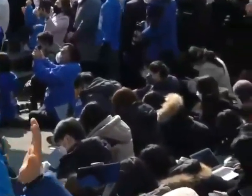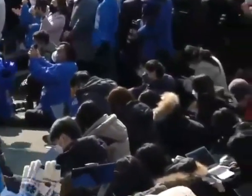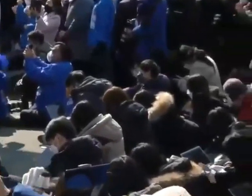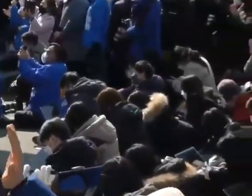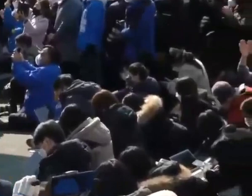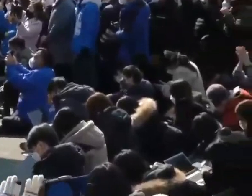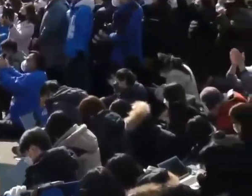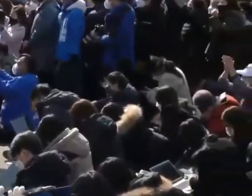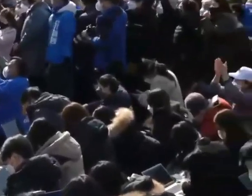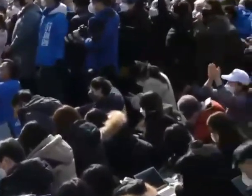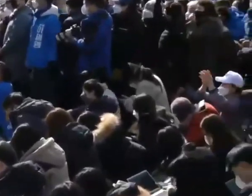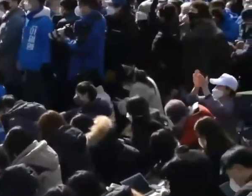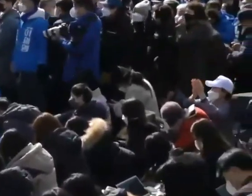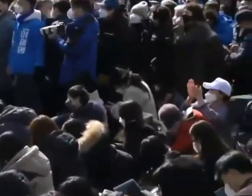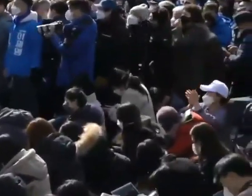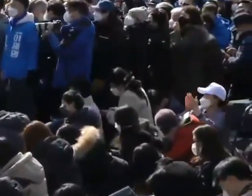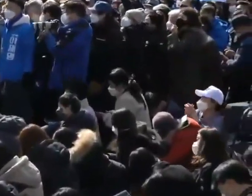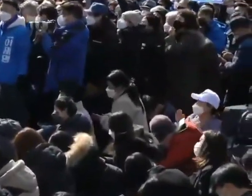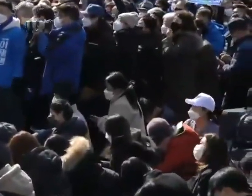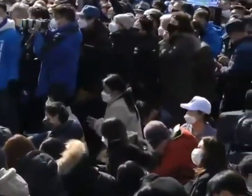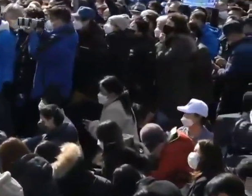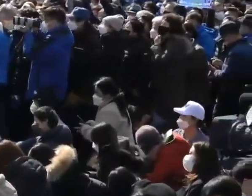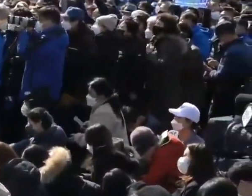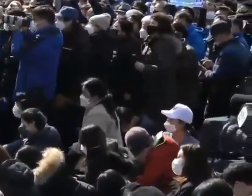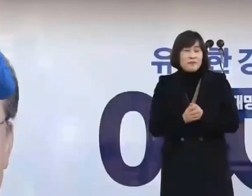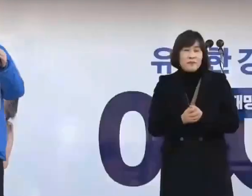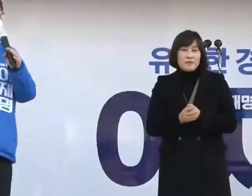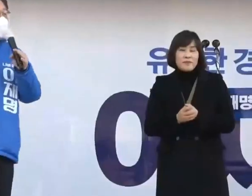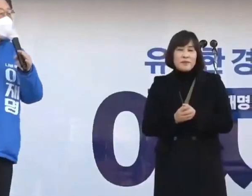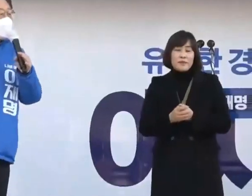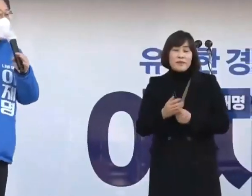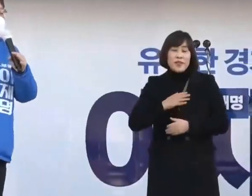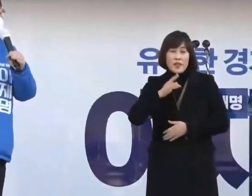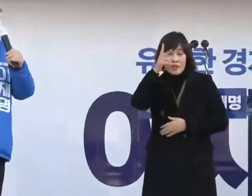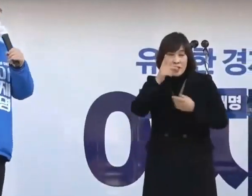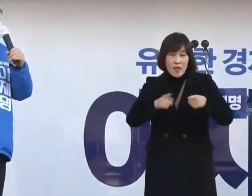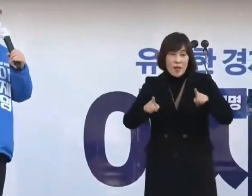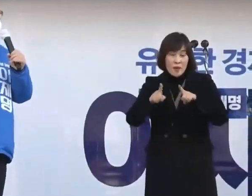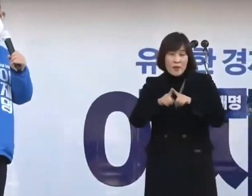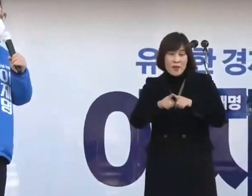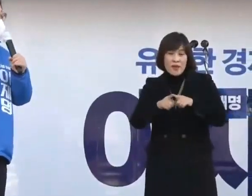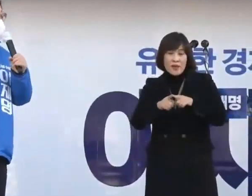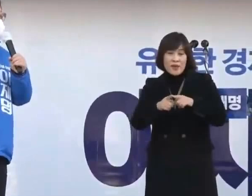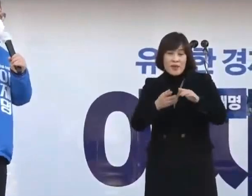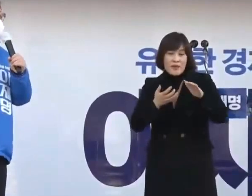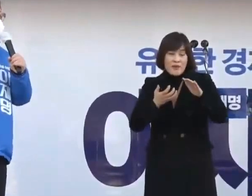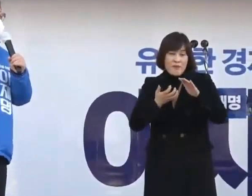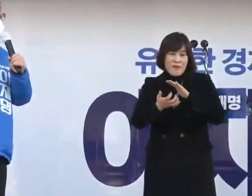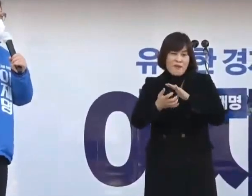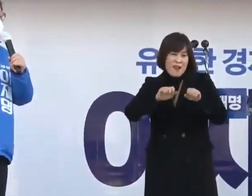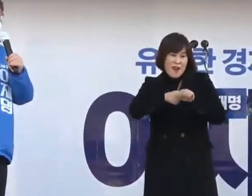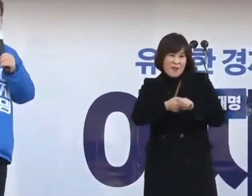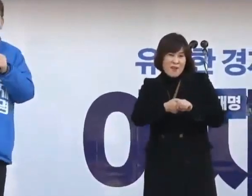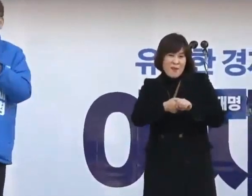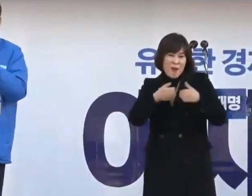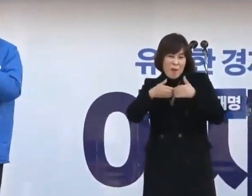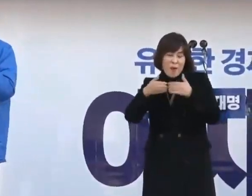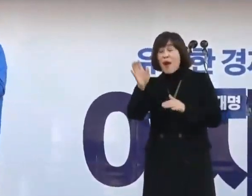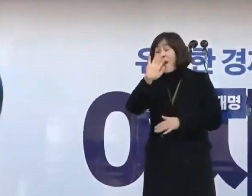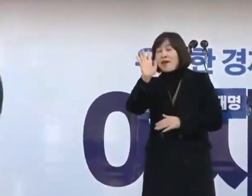그런데 여러분, 놀라운 사실은 제가 그 경찰 동원해서 강제로 부수지 않았습니다.